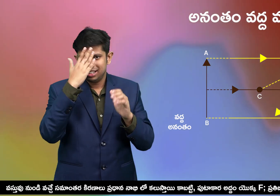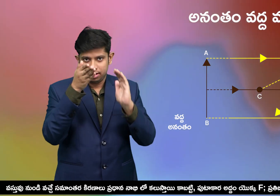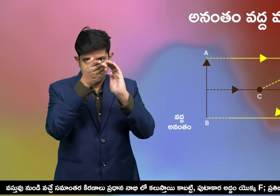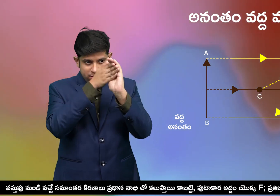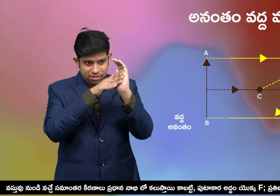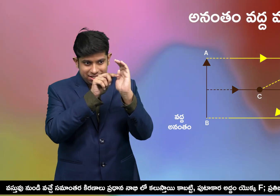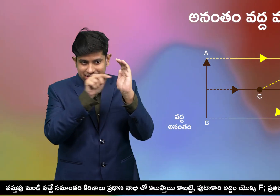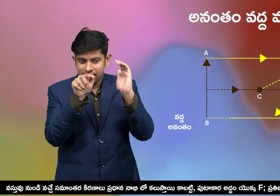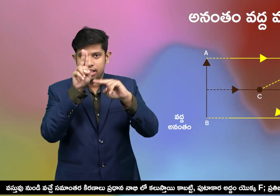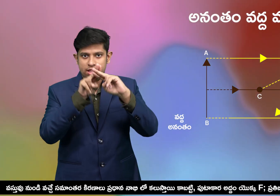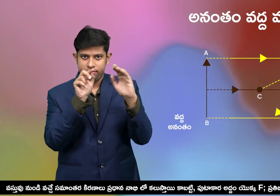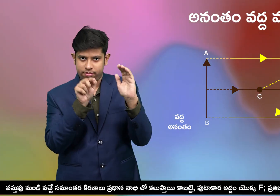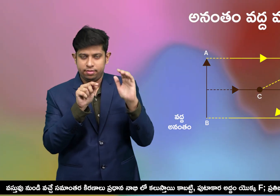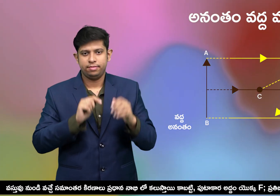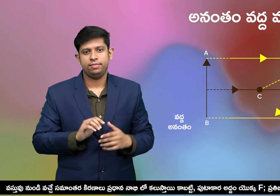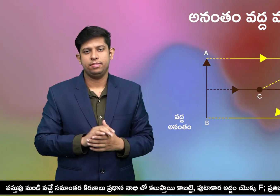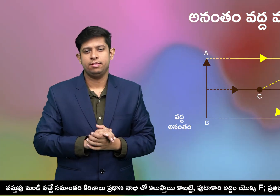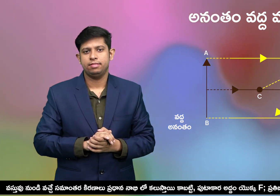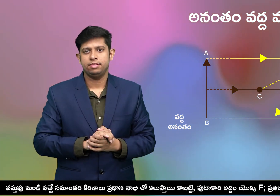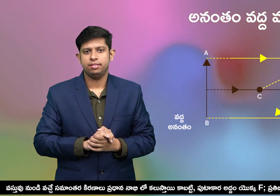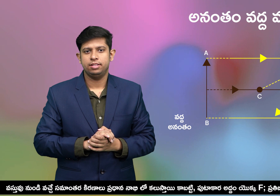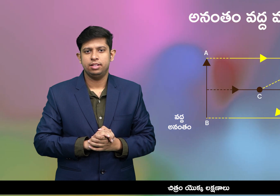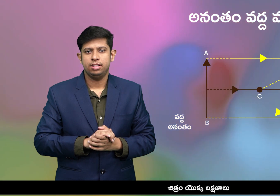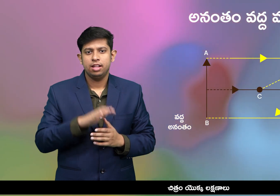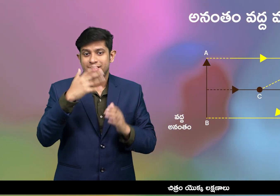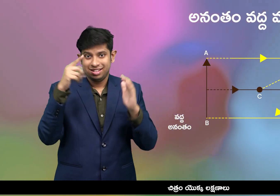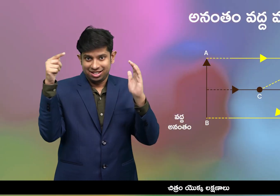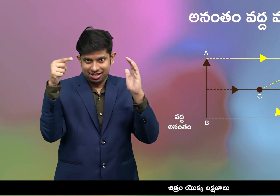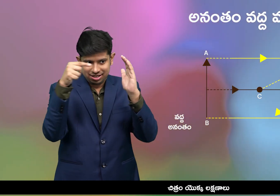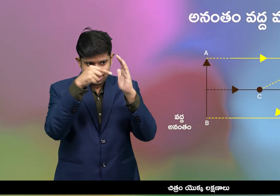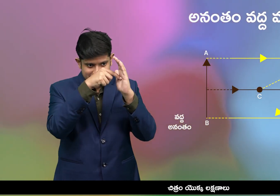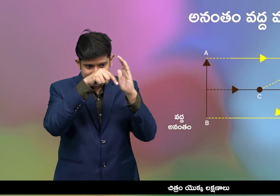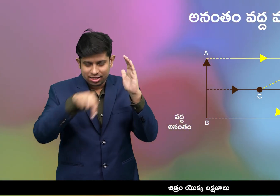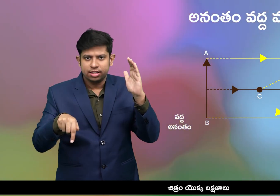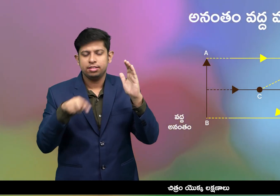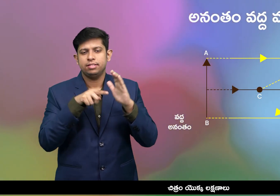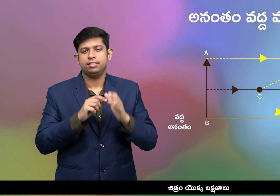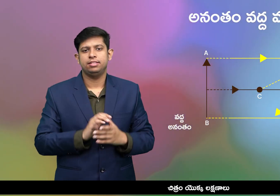తర్వాత చిత్రం ఎఫ్ వద్ద ఏర్పడుతుంది. చిత్రం యొక్క లక్షణాలు.